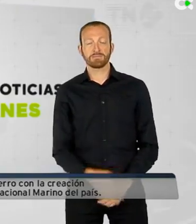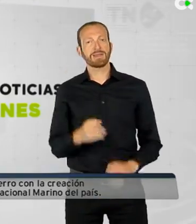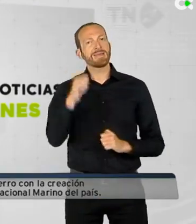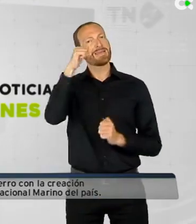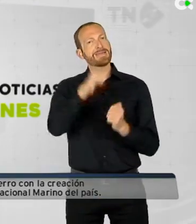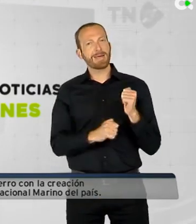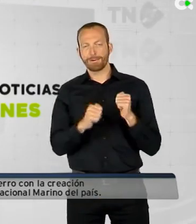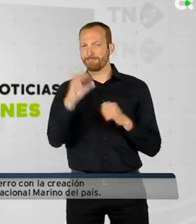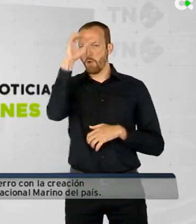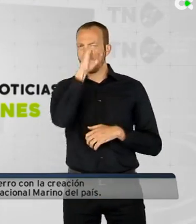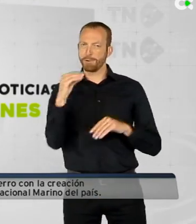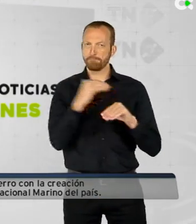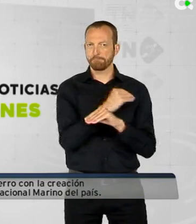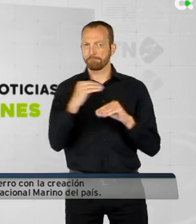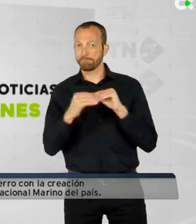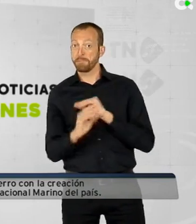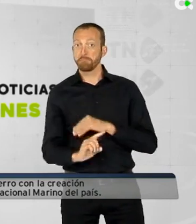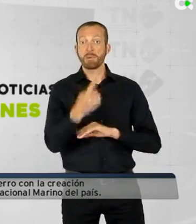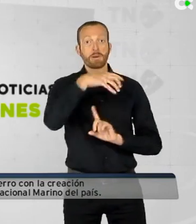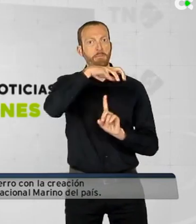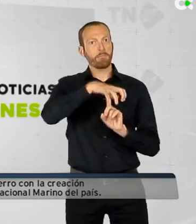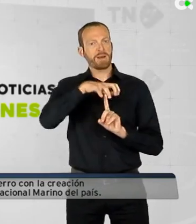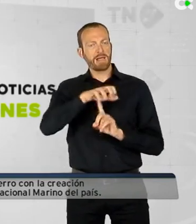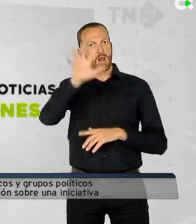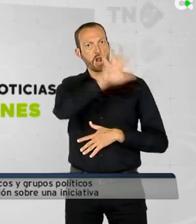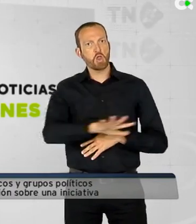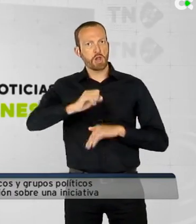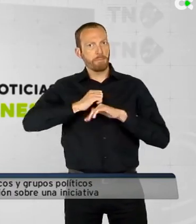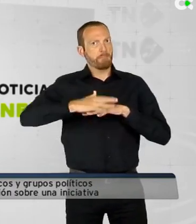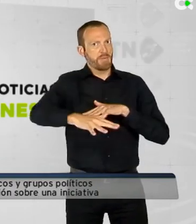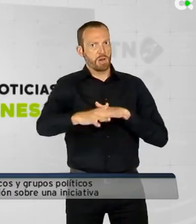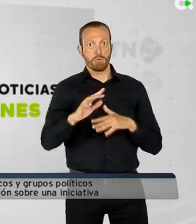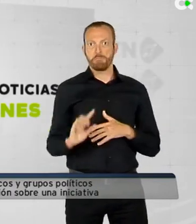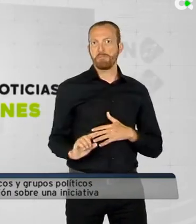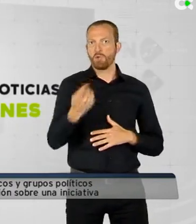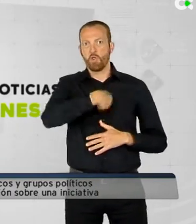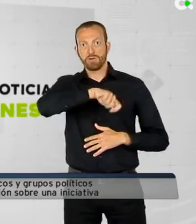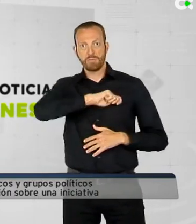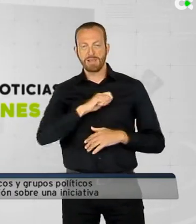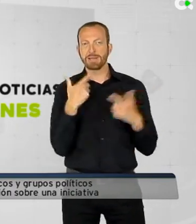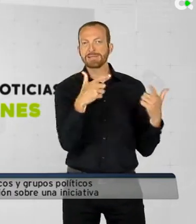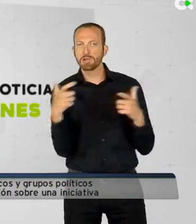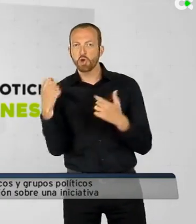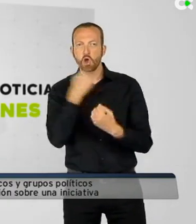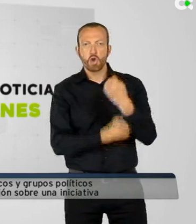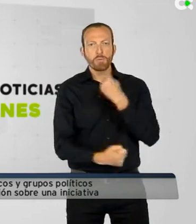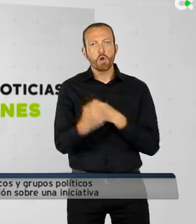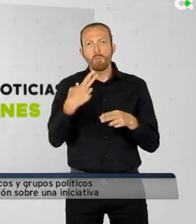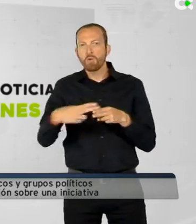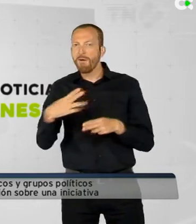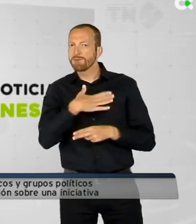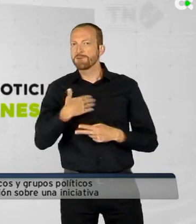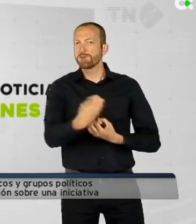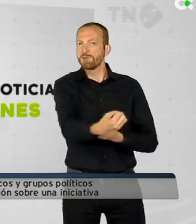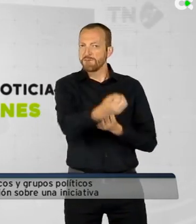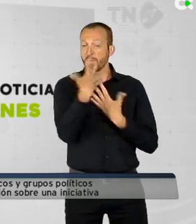División en el Hierro con la creación del primer parque nacional marino del país. Sectores económicos y grupos políticos piden más